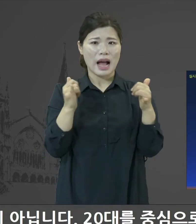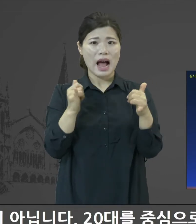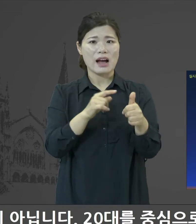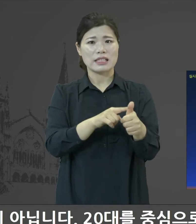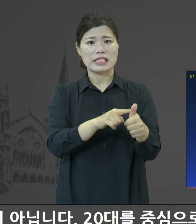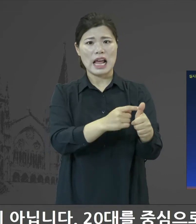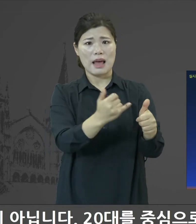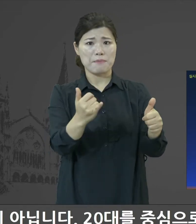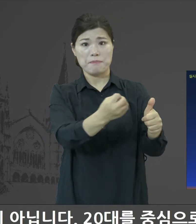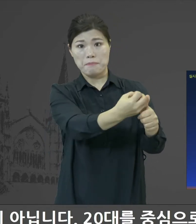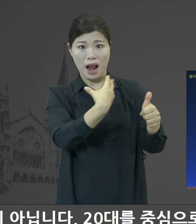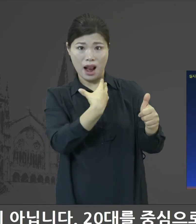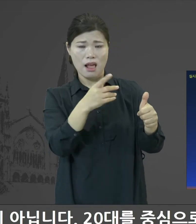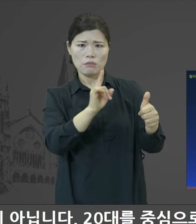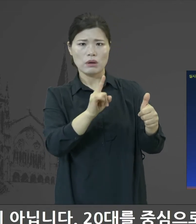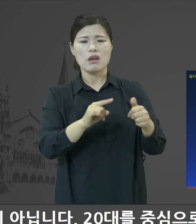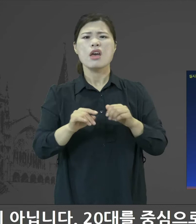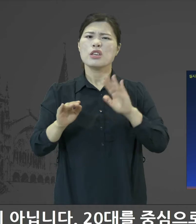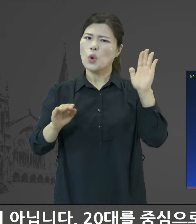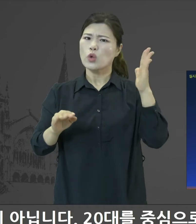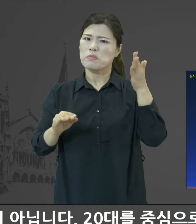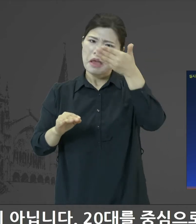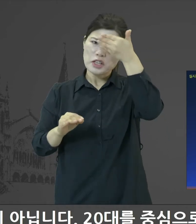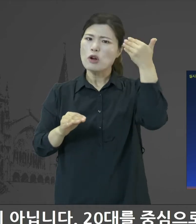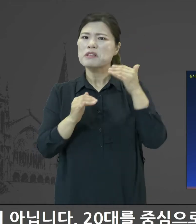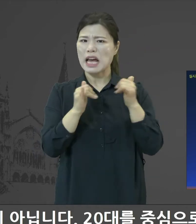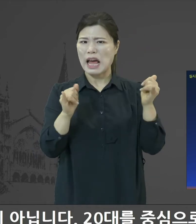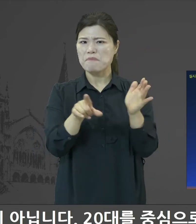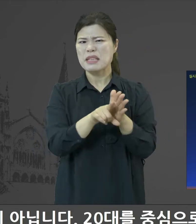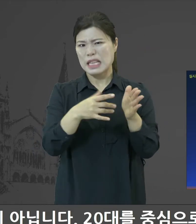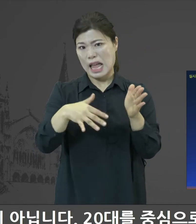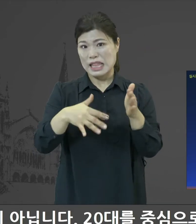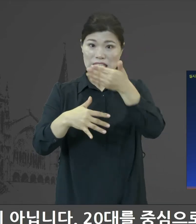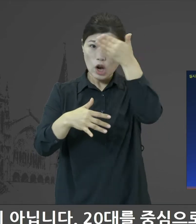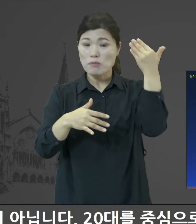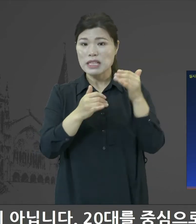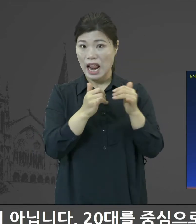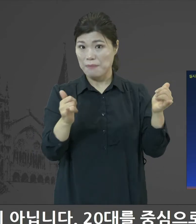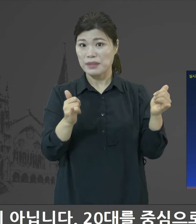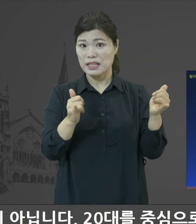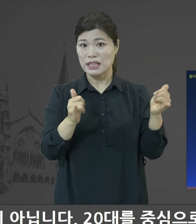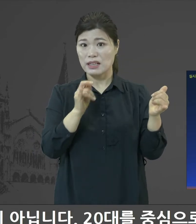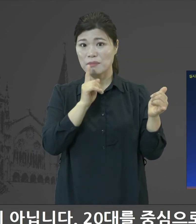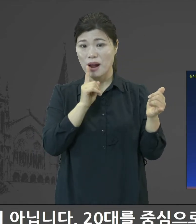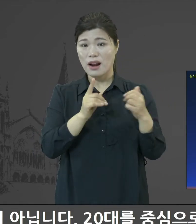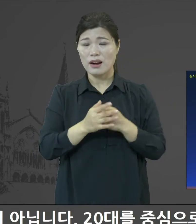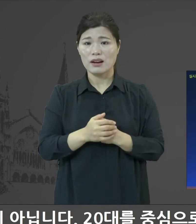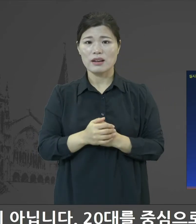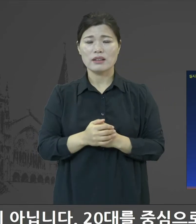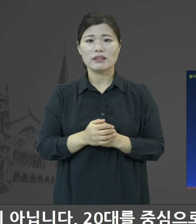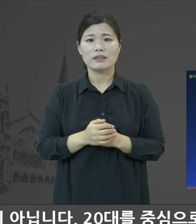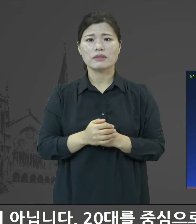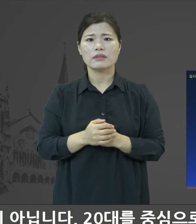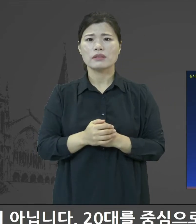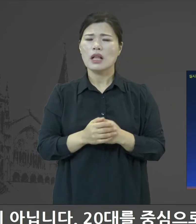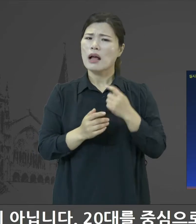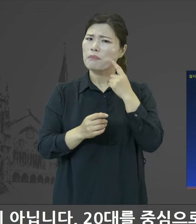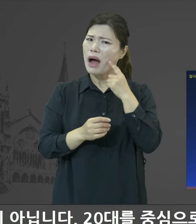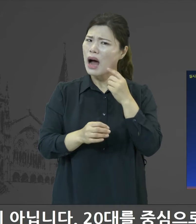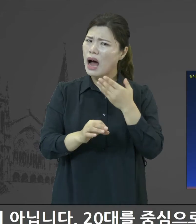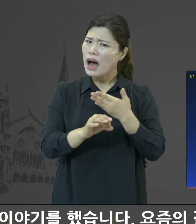해주셨습니다. 요즘의 젊은이들, 믿지 않은 젊은이들이죠. 요즘의 20대 젊은이들이